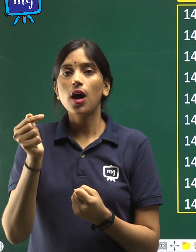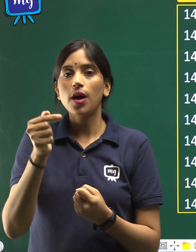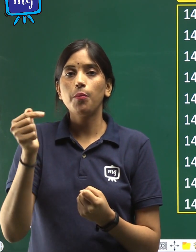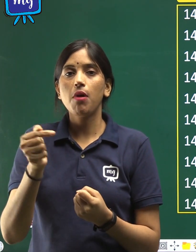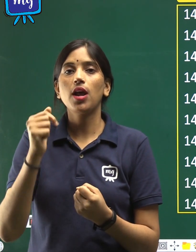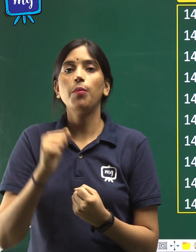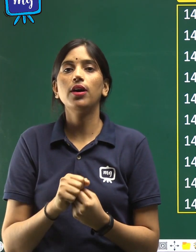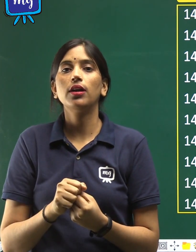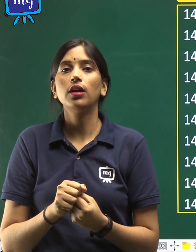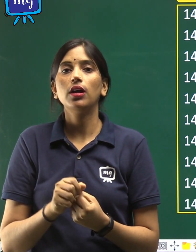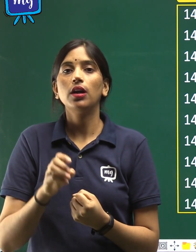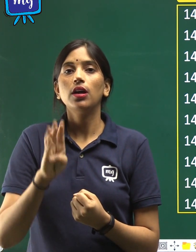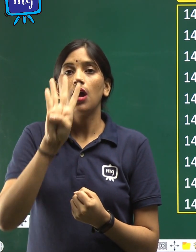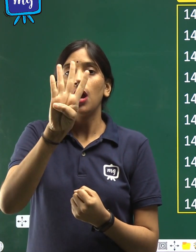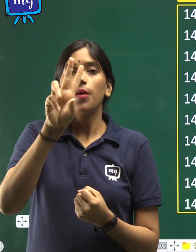बराबर